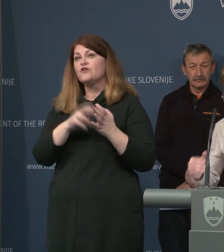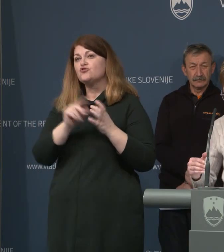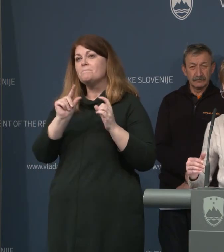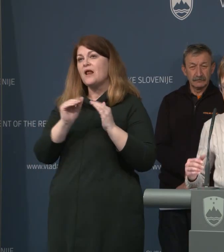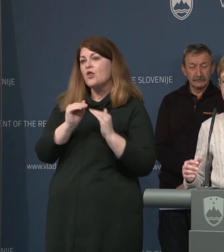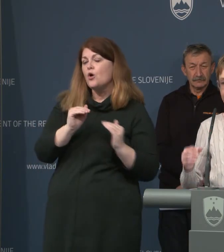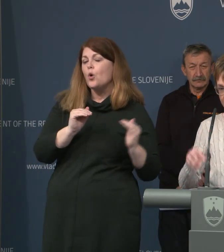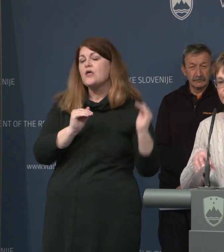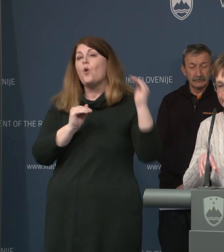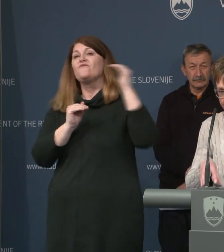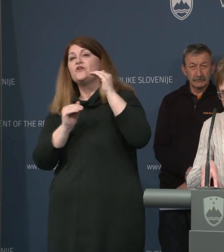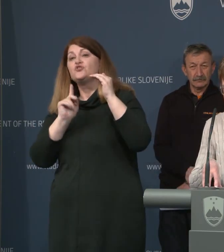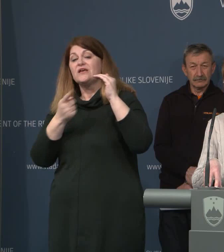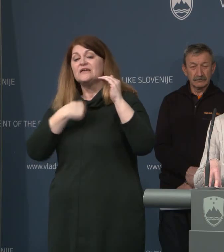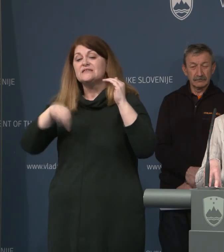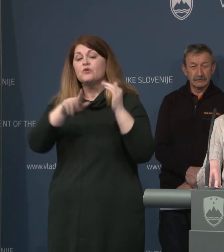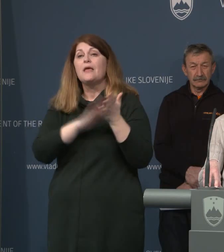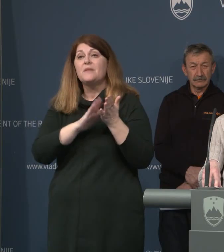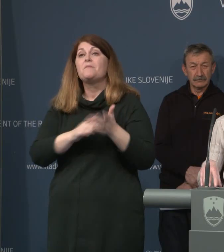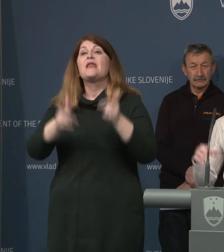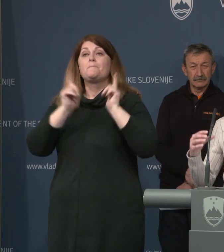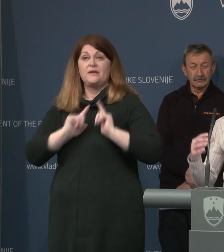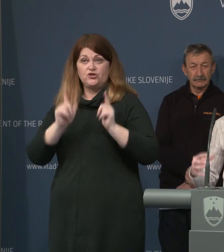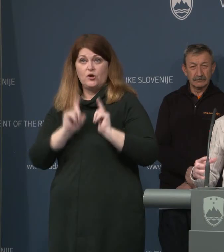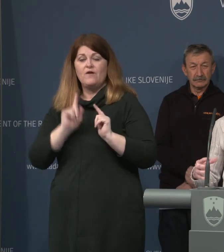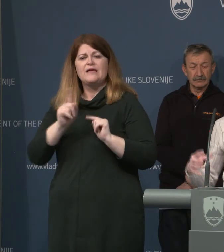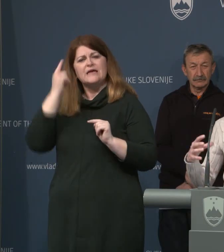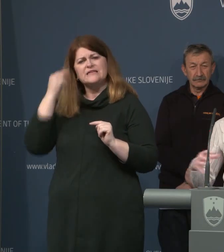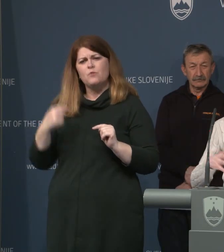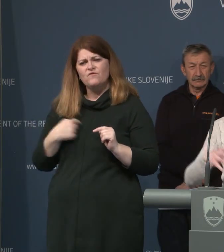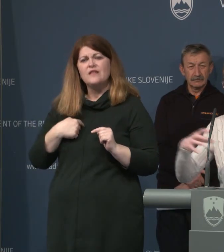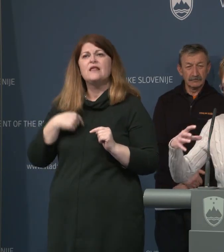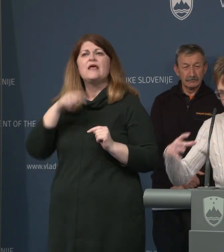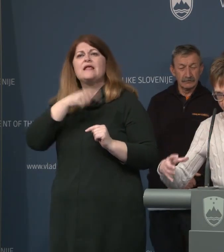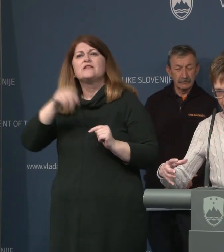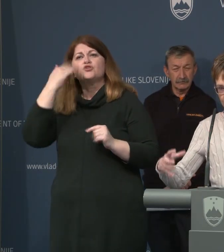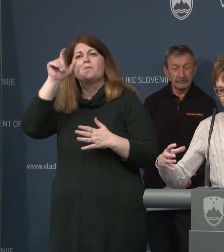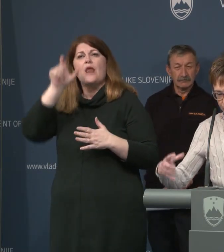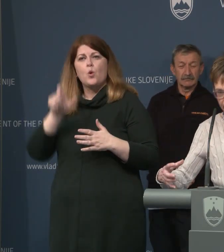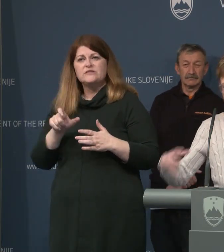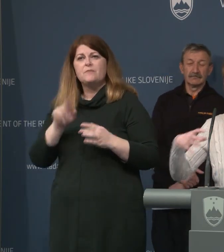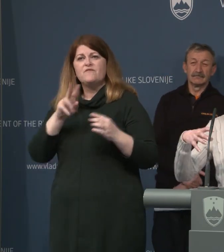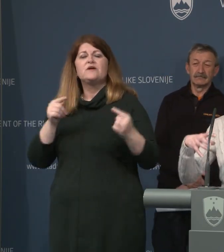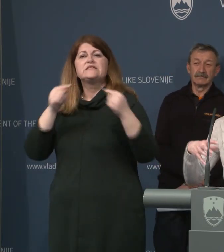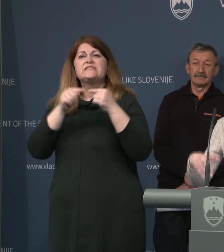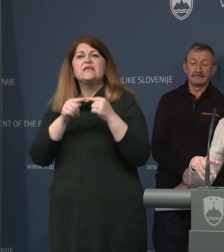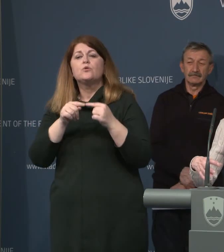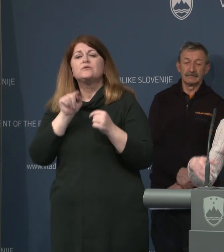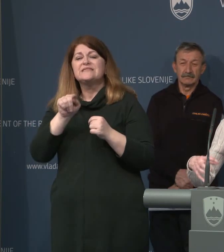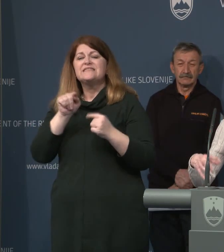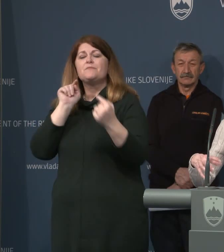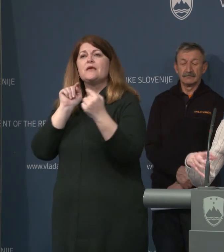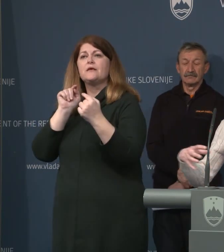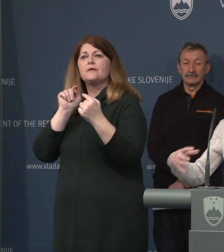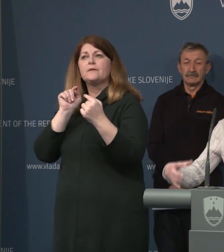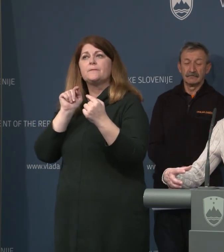nekoliko višje, ker smo te primere pričakovali, ker smo vedeli, da so bile osebe v stiku z kontaktom,